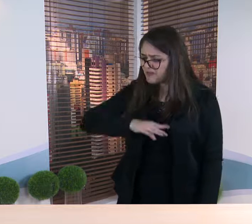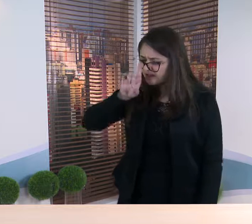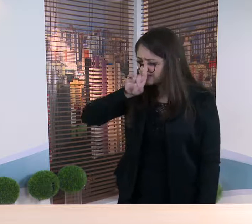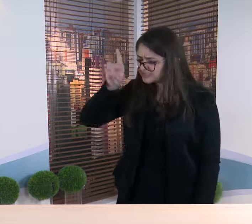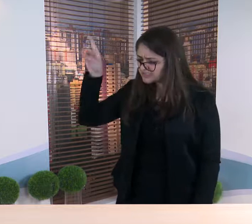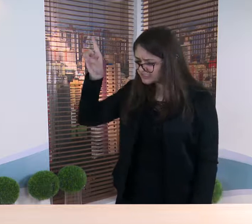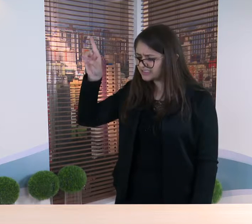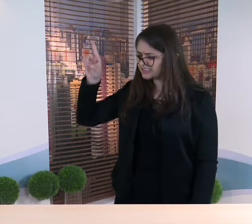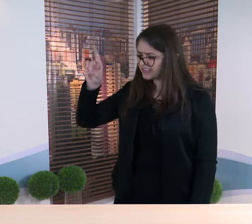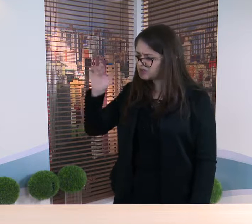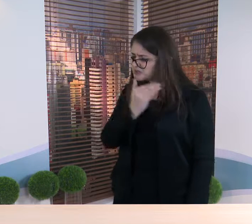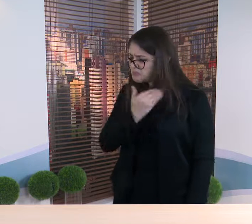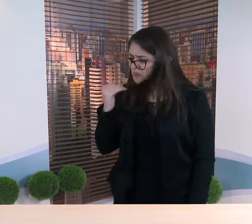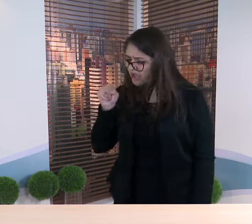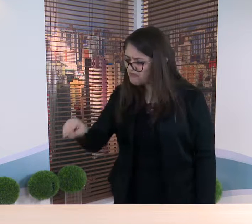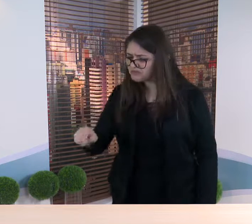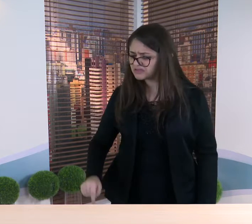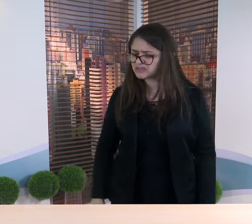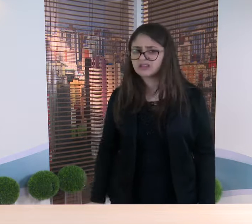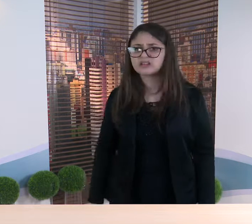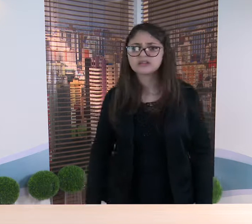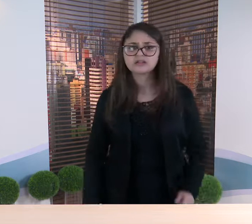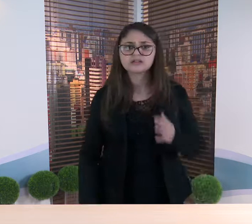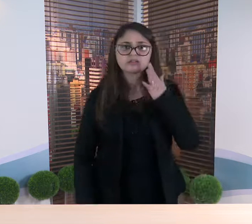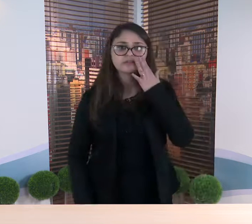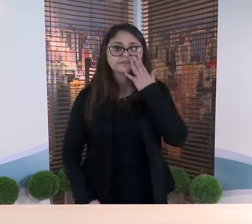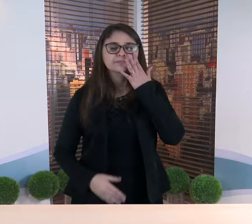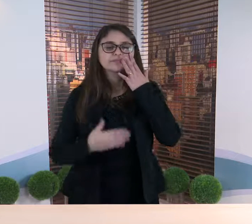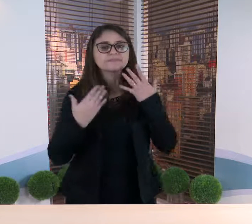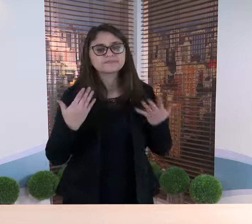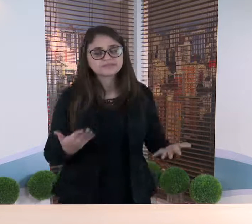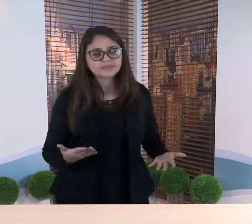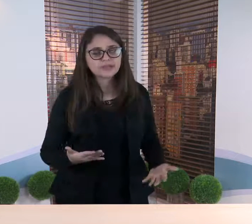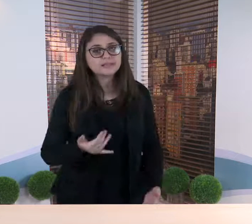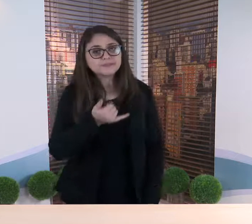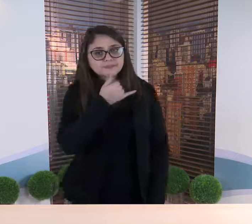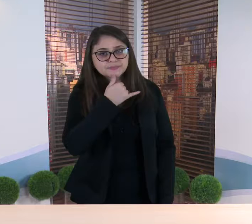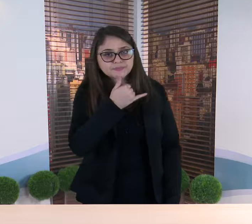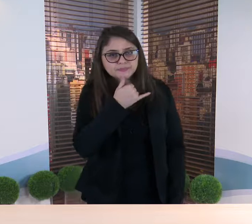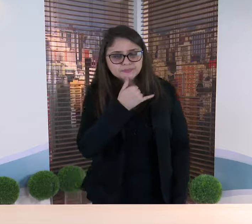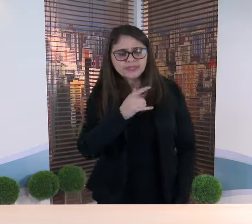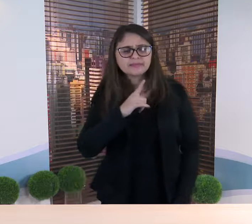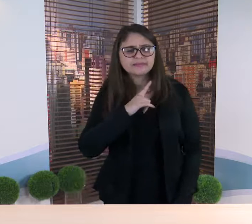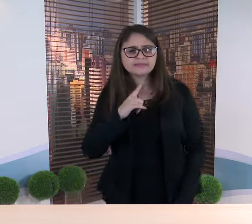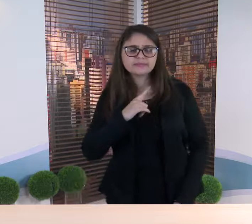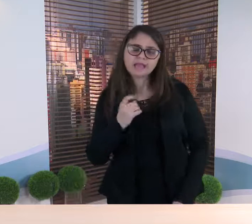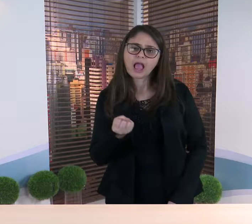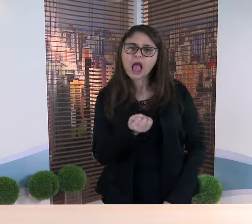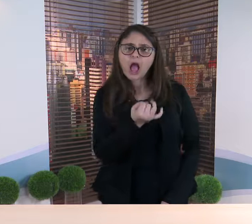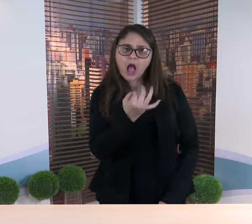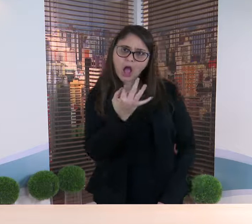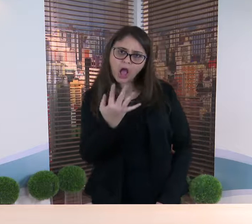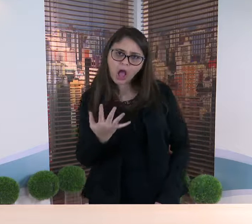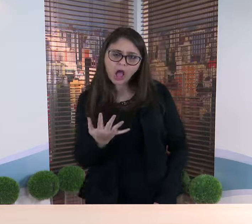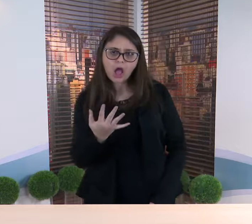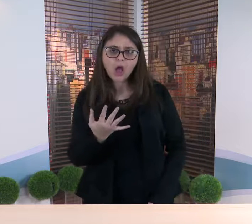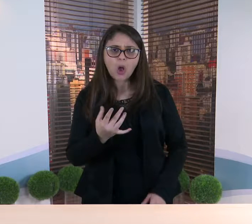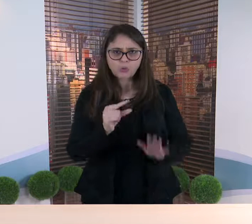mais chocantes frases do livro. Muitos autores, inclusive, tentam suavizar o grito da esposa de